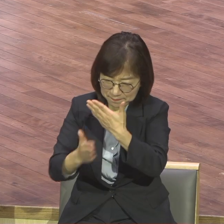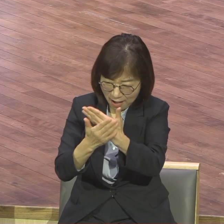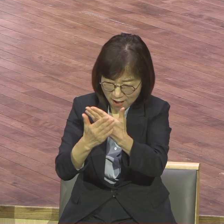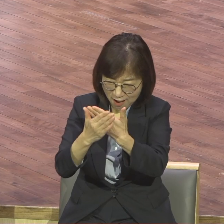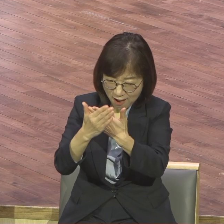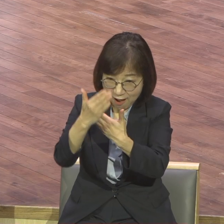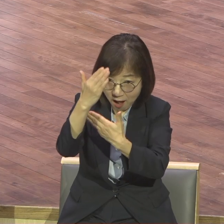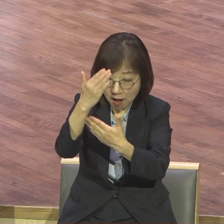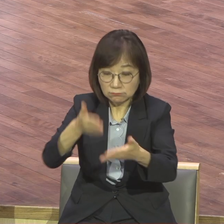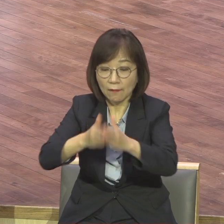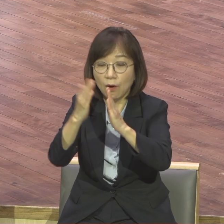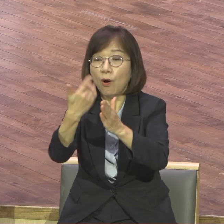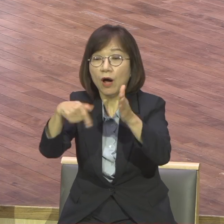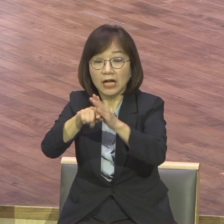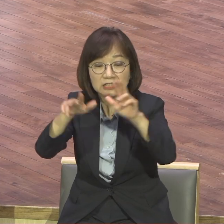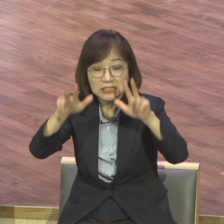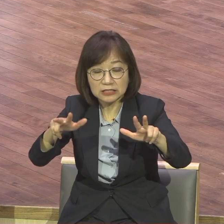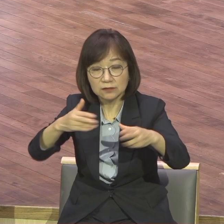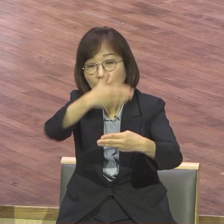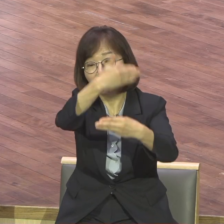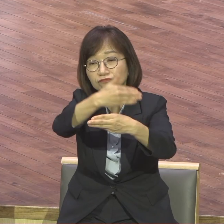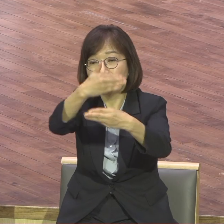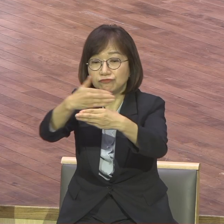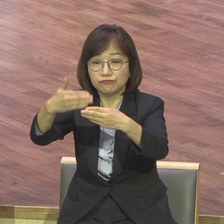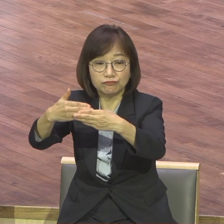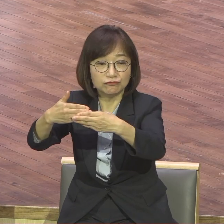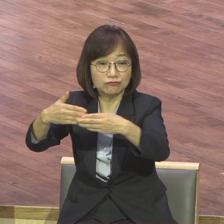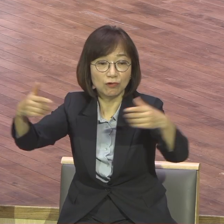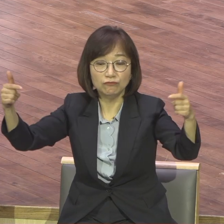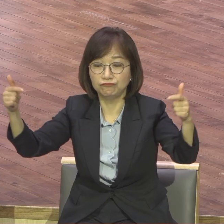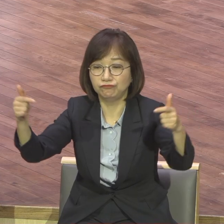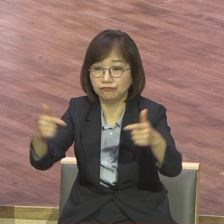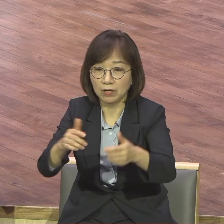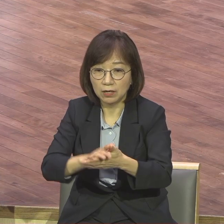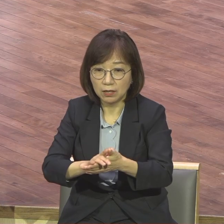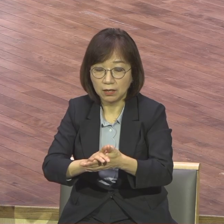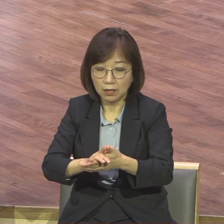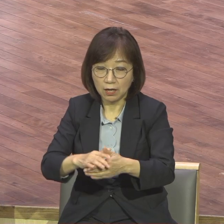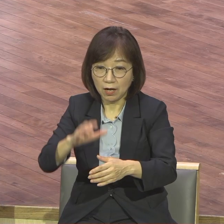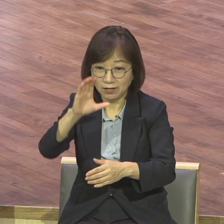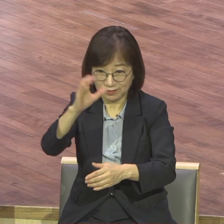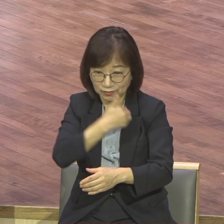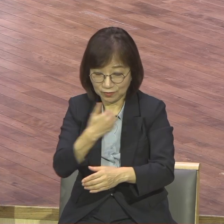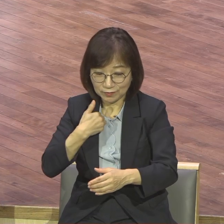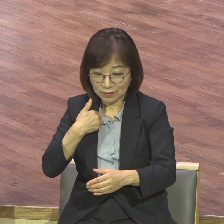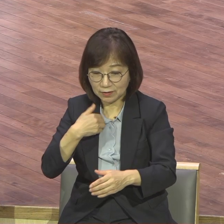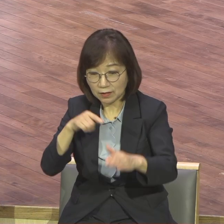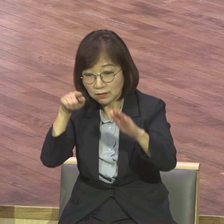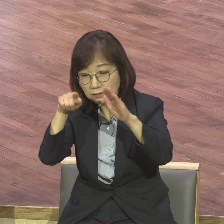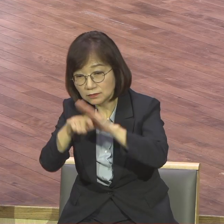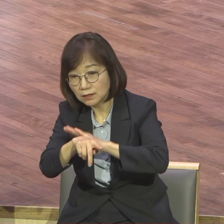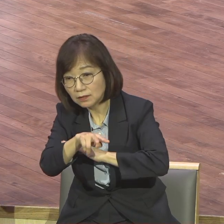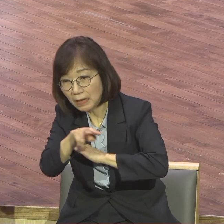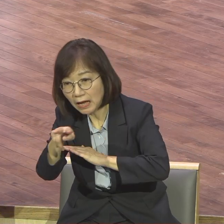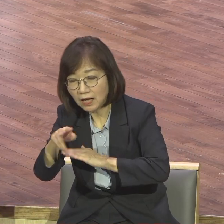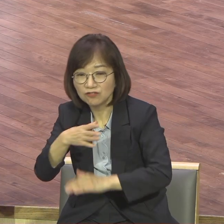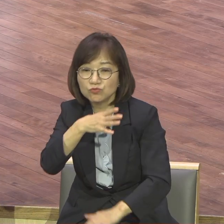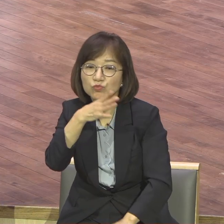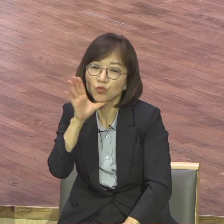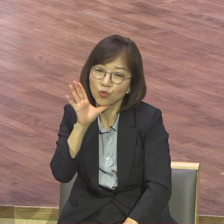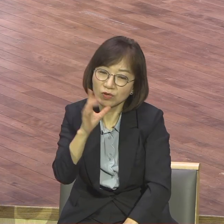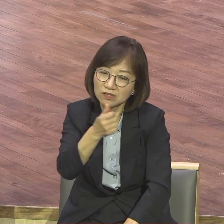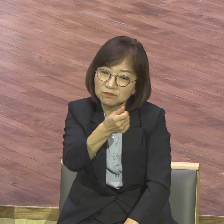문을 닫아. 있다고 해봐야 노인 한 2, 30명. 많으면 50명. 제가